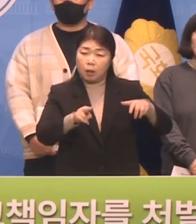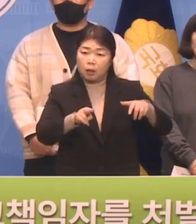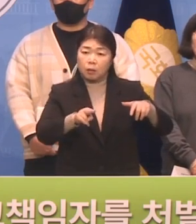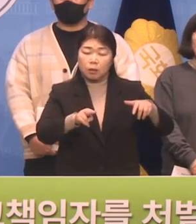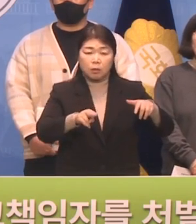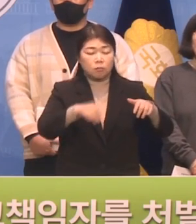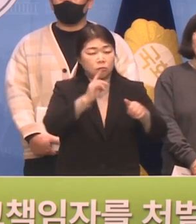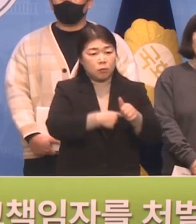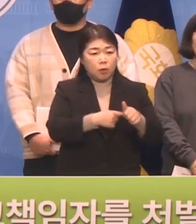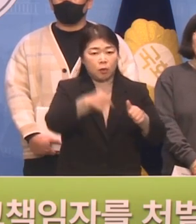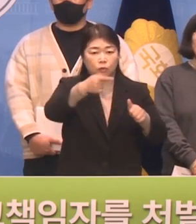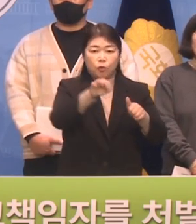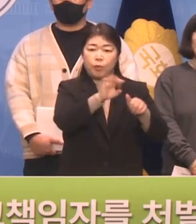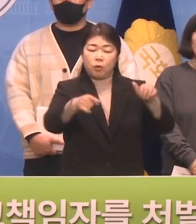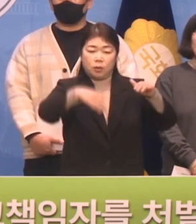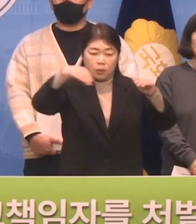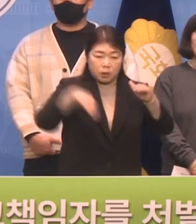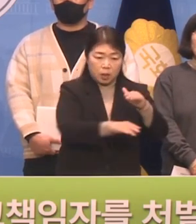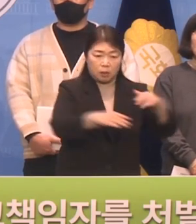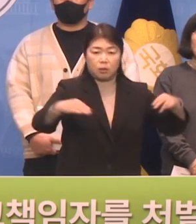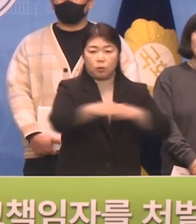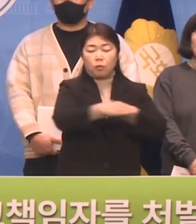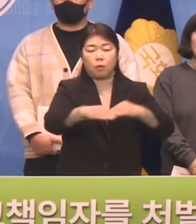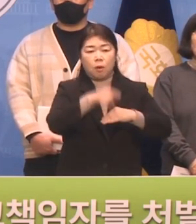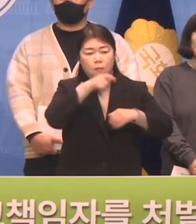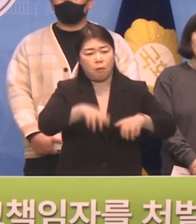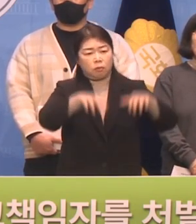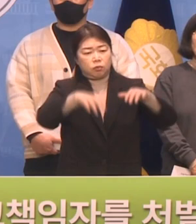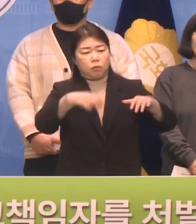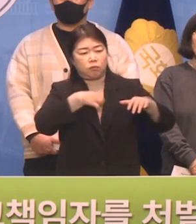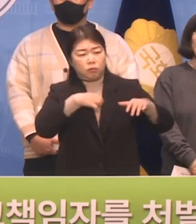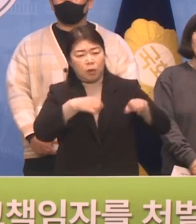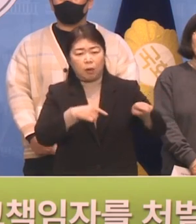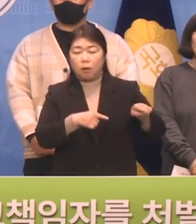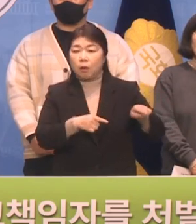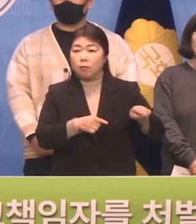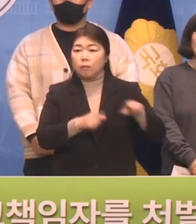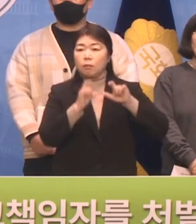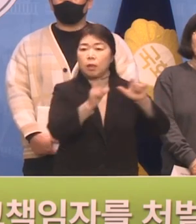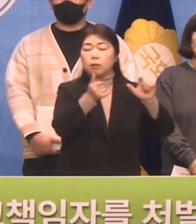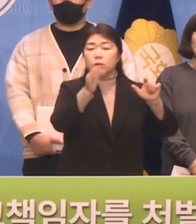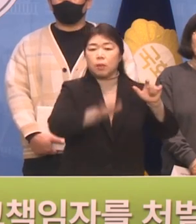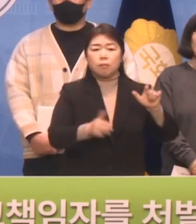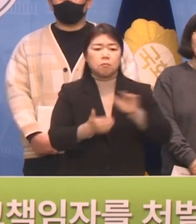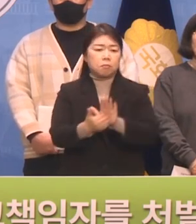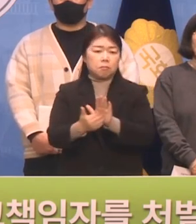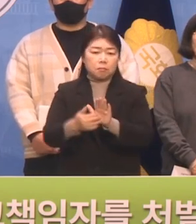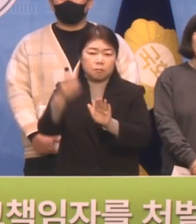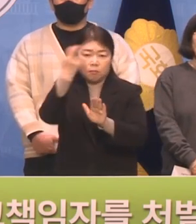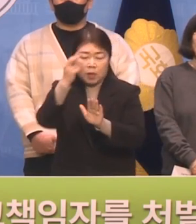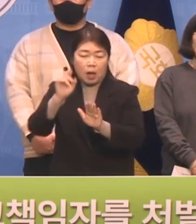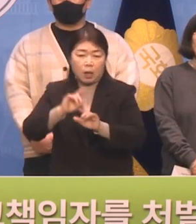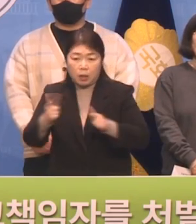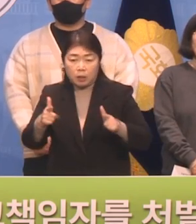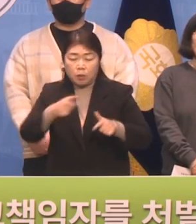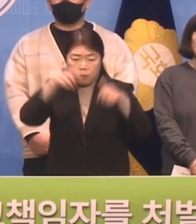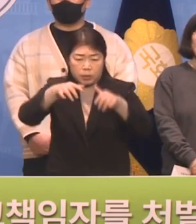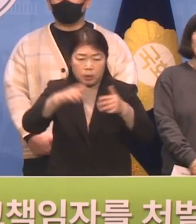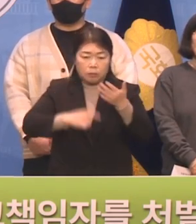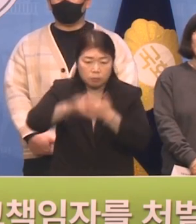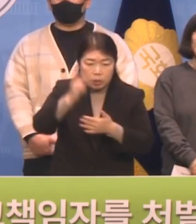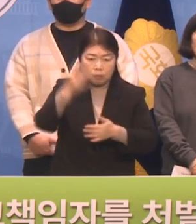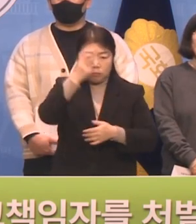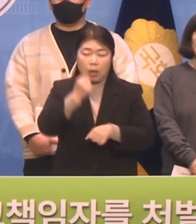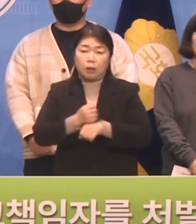궁평이 지하차도는 충북도 침수 우려 도로로 지정되었지만 예찰 활동도 없었고 청주시 여름철